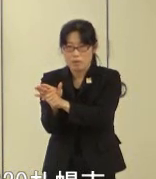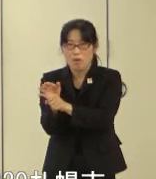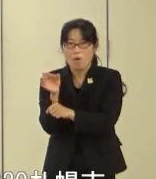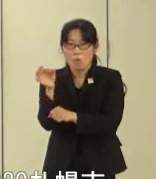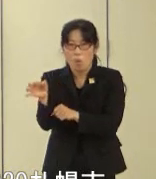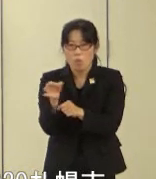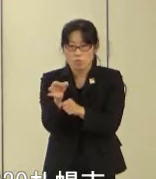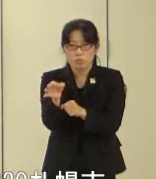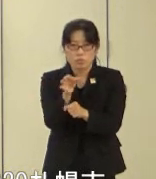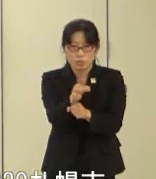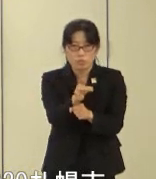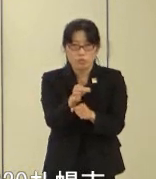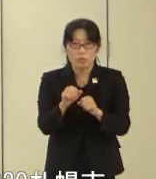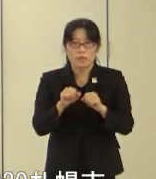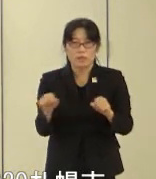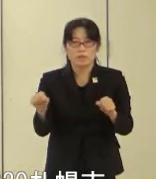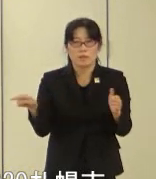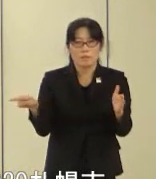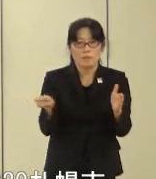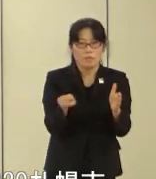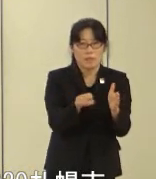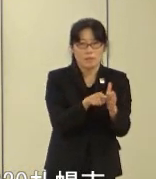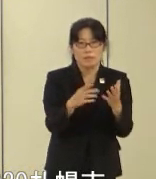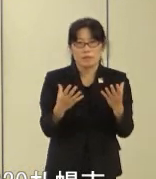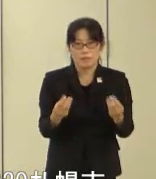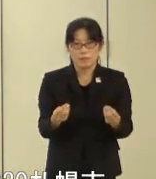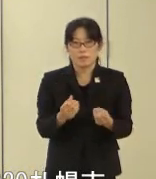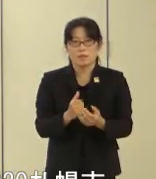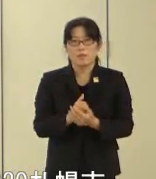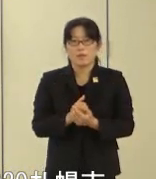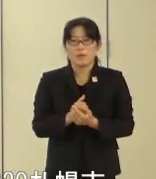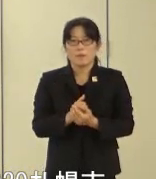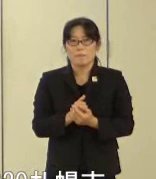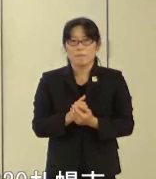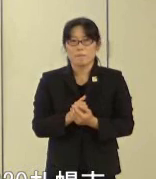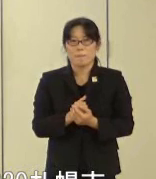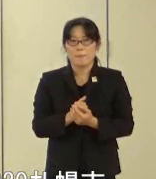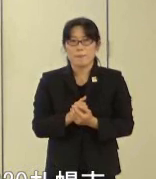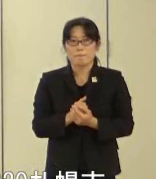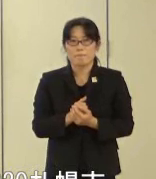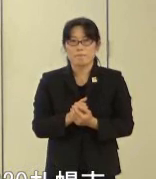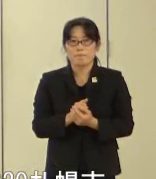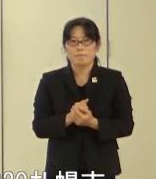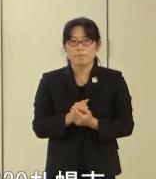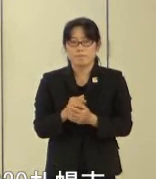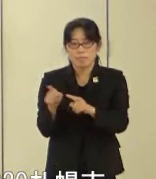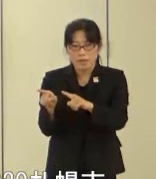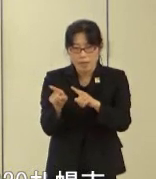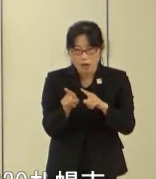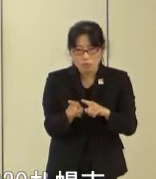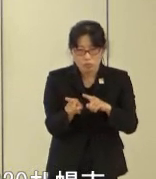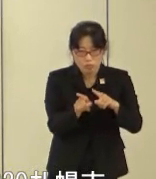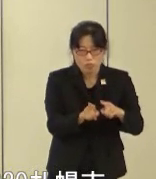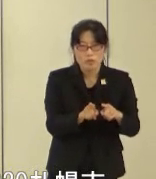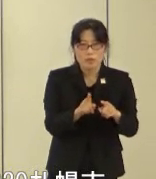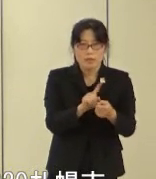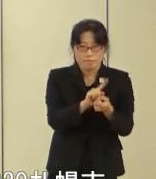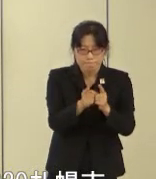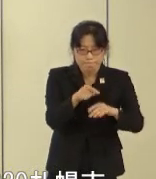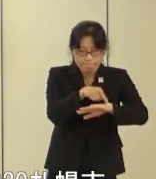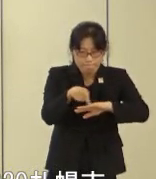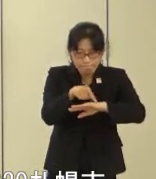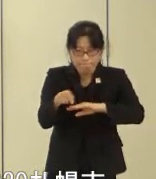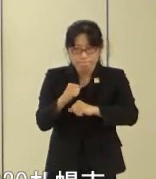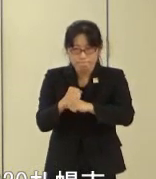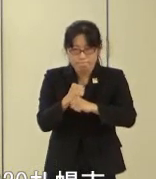行ってきたところであります。そういう意味では早くからこういう対策を取っていたということ